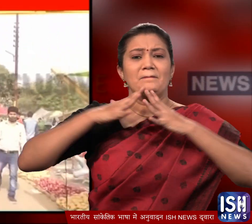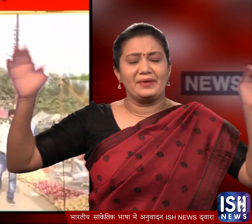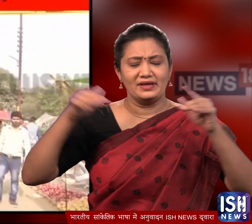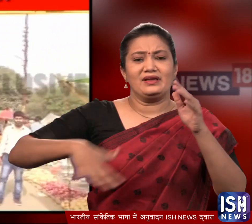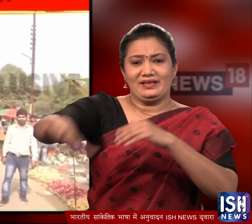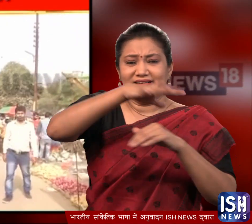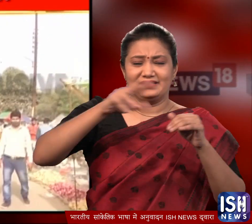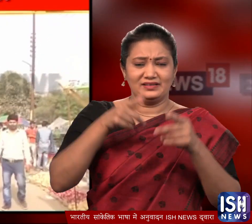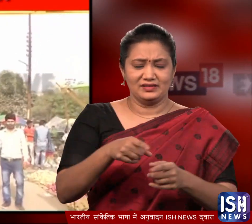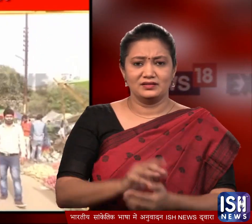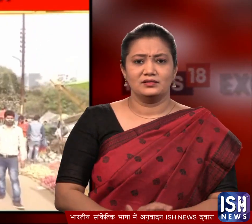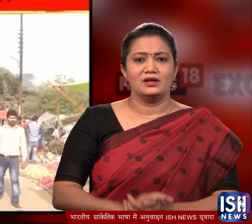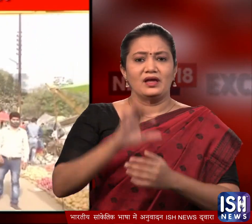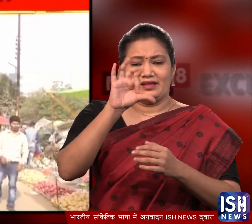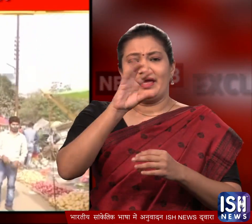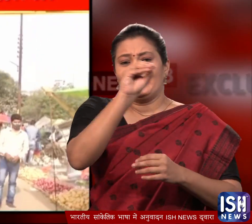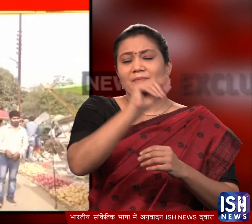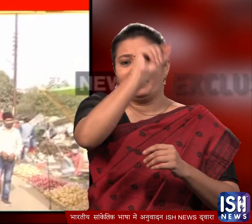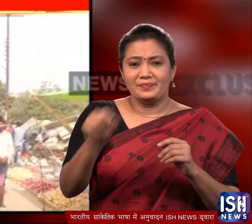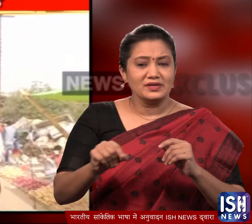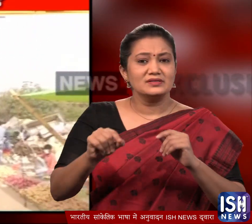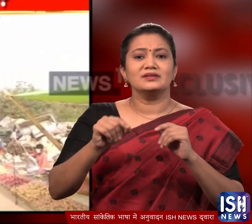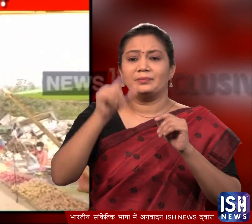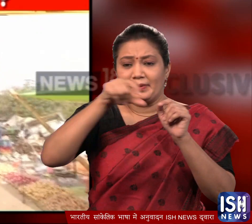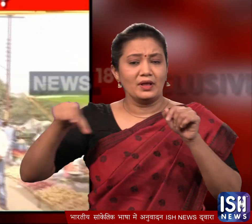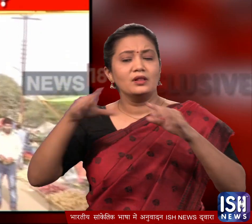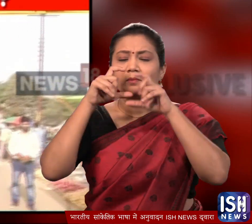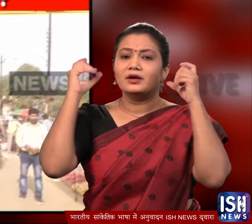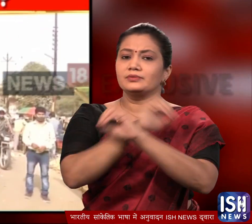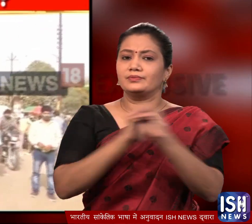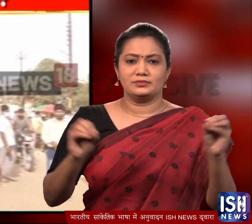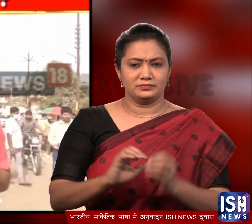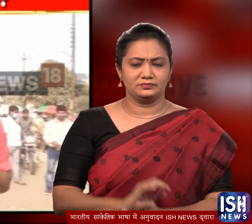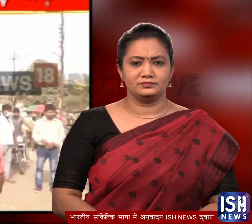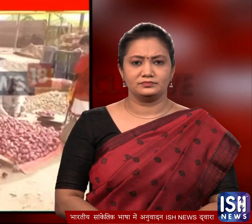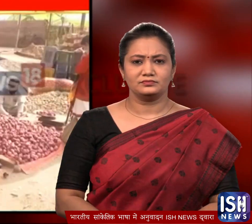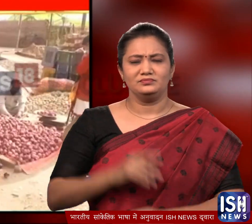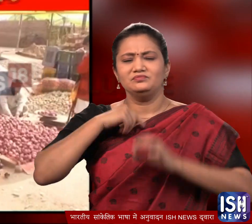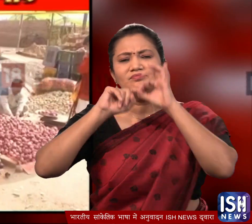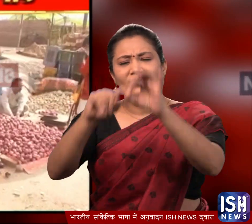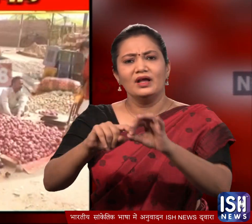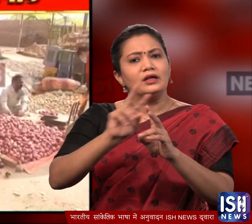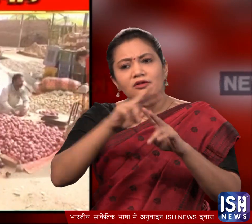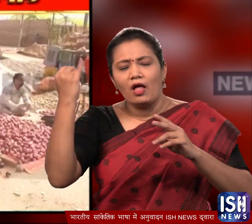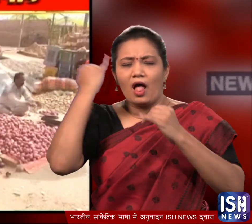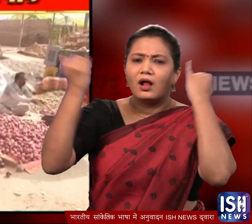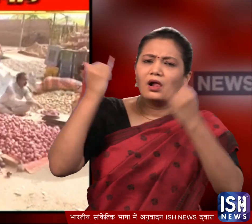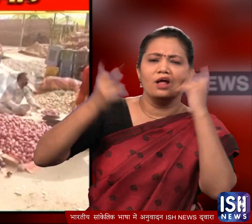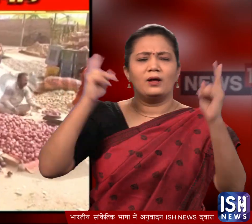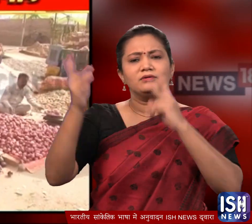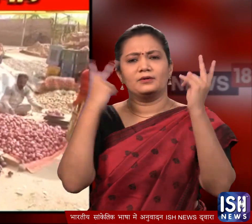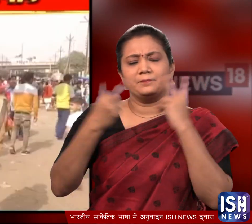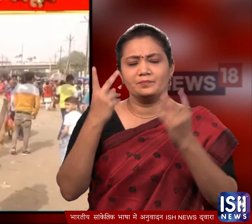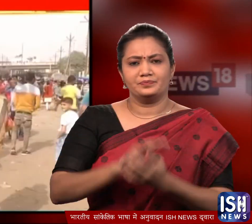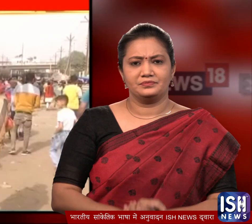लखनऊ की इस बड़ी हनीमैन की मंडी में 90% से अधिक लोग अभी भी मास्क नहीं लगा रहे हैं। सवाल पूछने पर एक से एक बहाने भी गिनाए